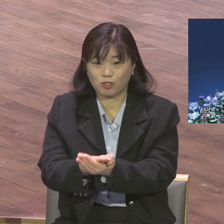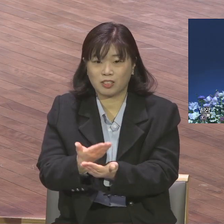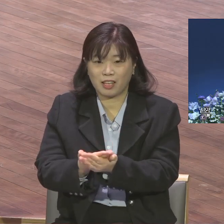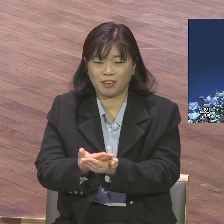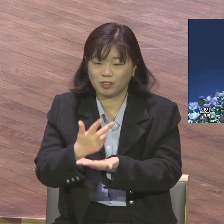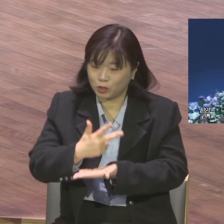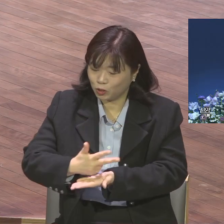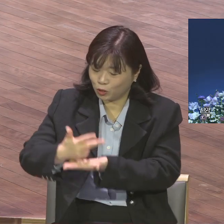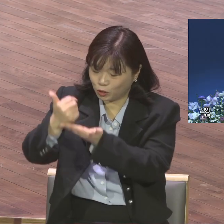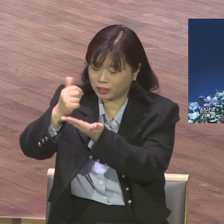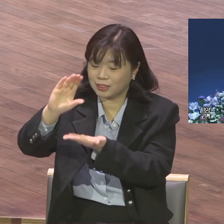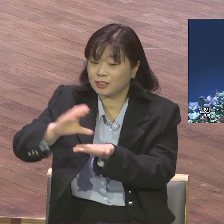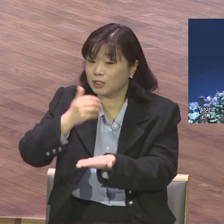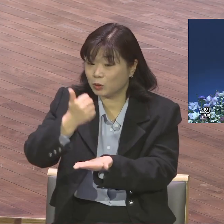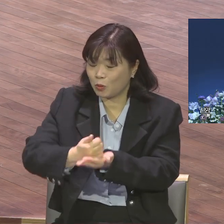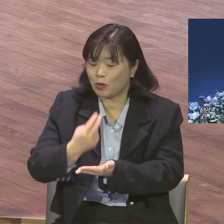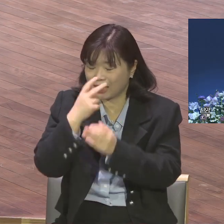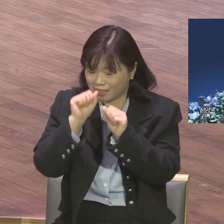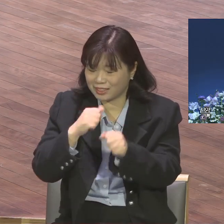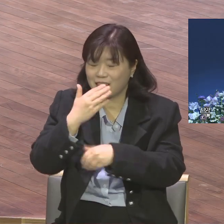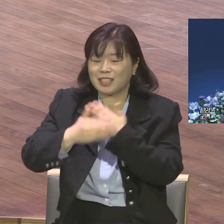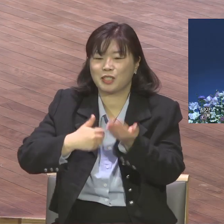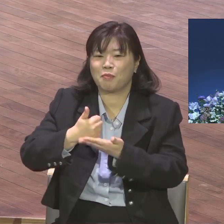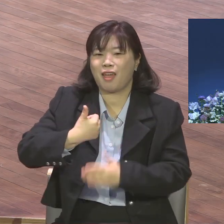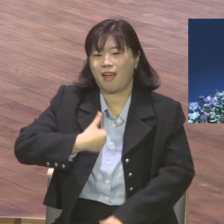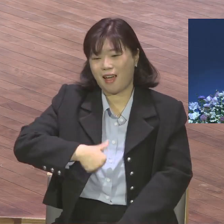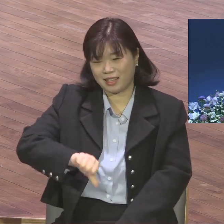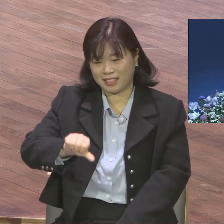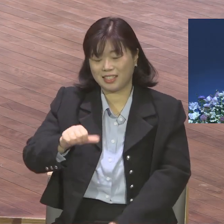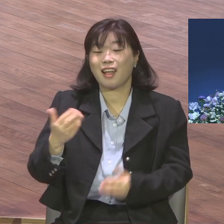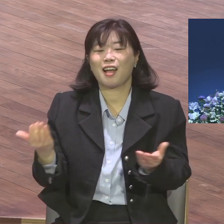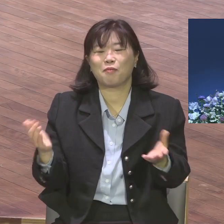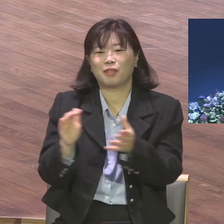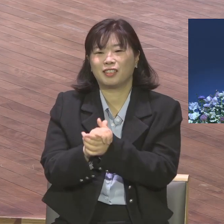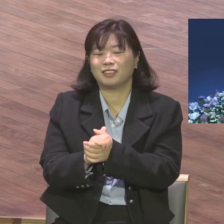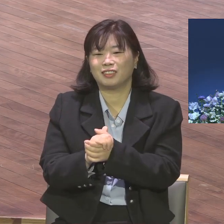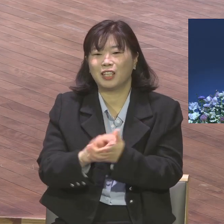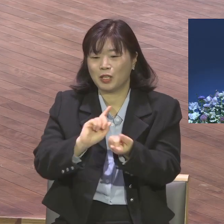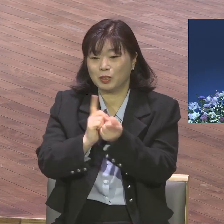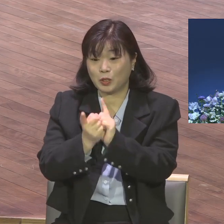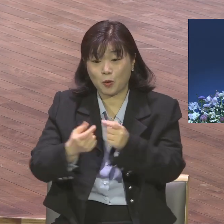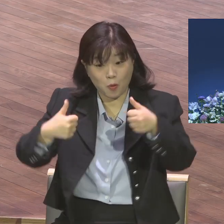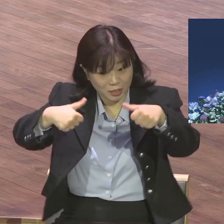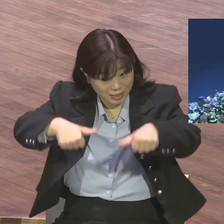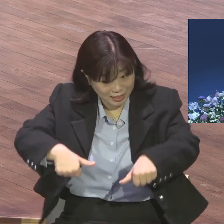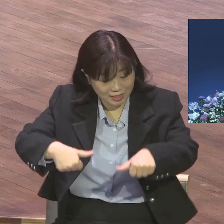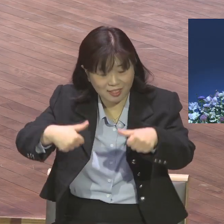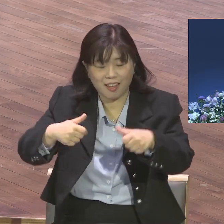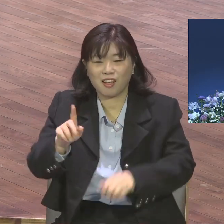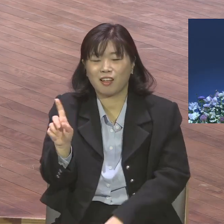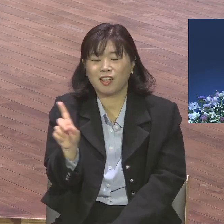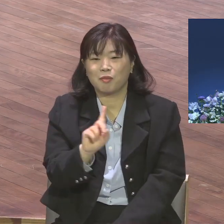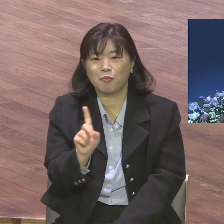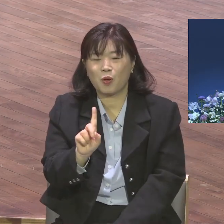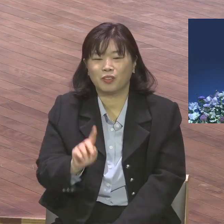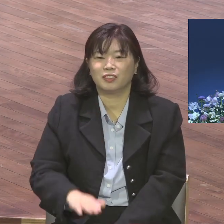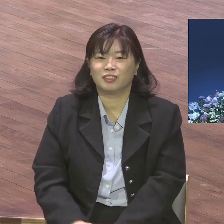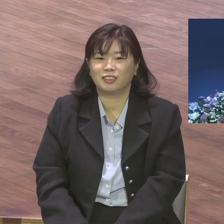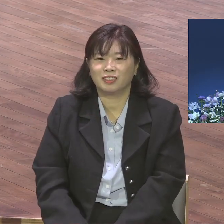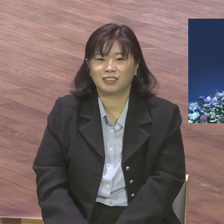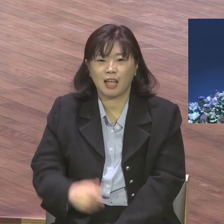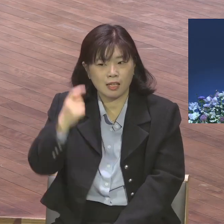하나님의 아들이십니다. 아멘. 우리 신도들 같이 서로 다 인사합시다.